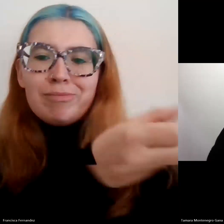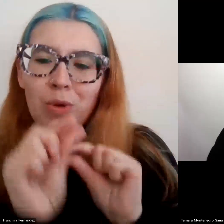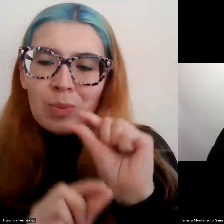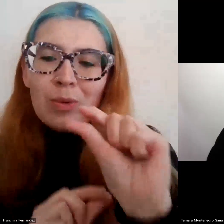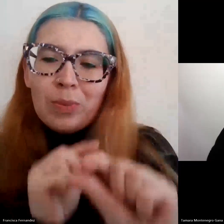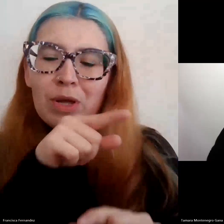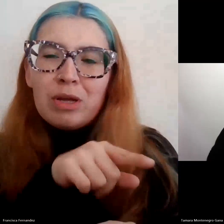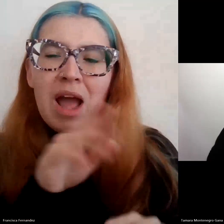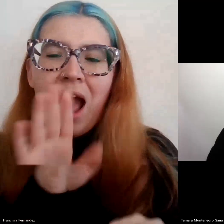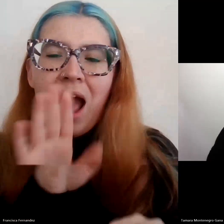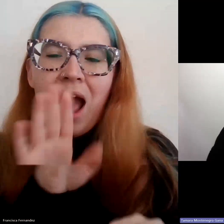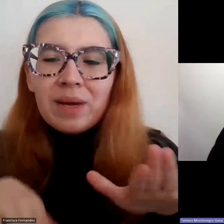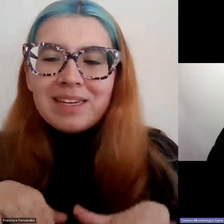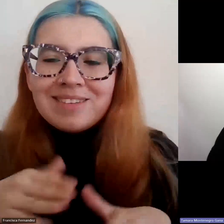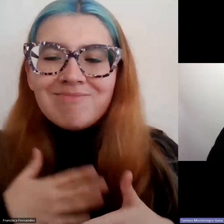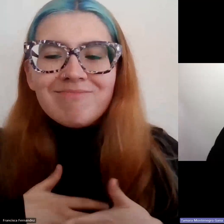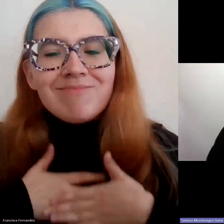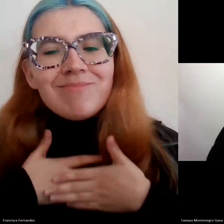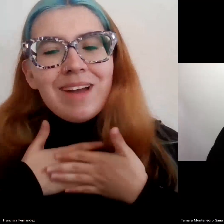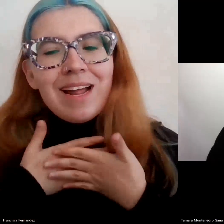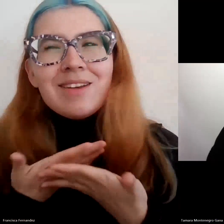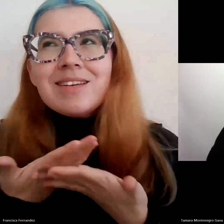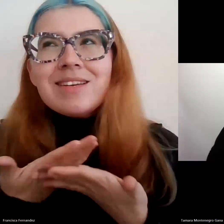algunas clases. Ahí está.